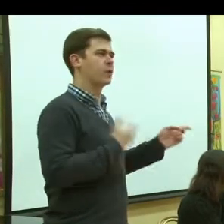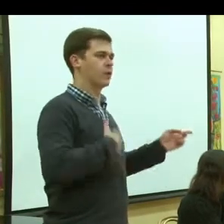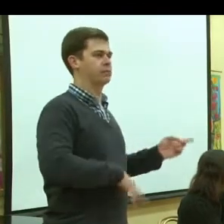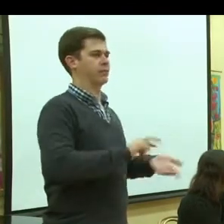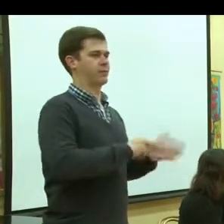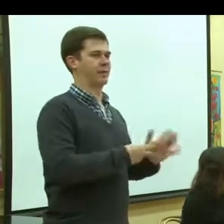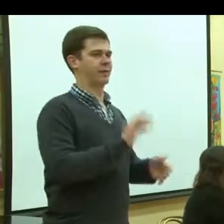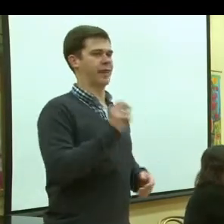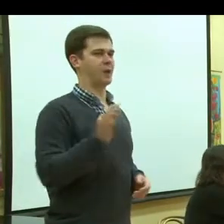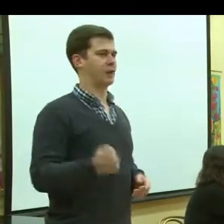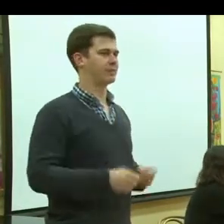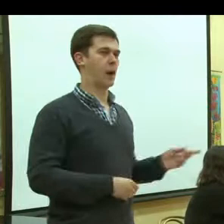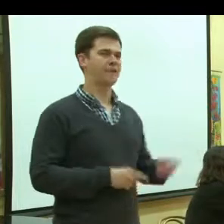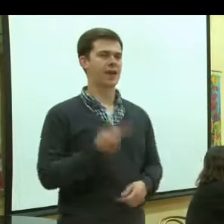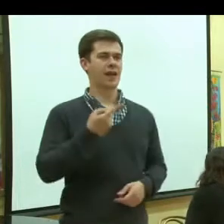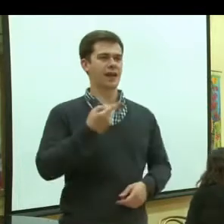tango?